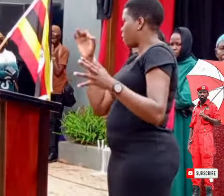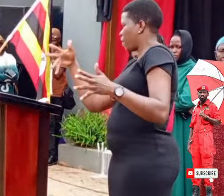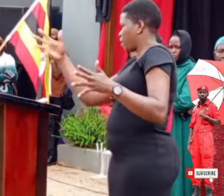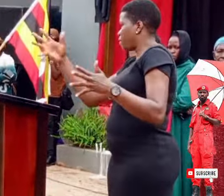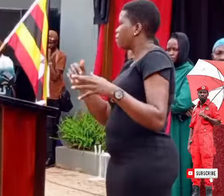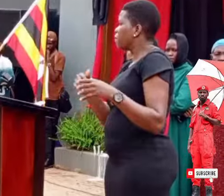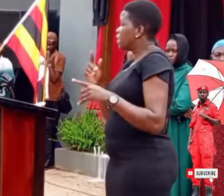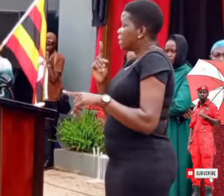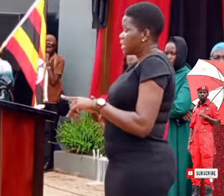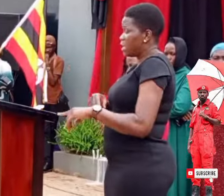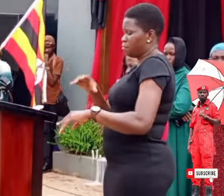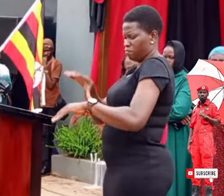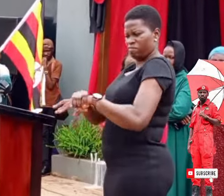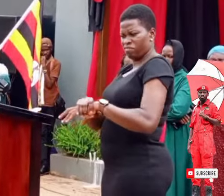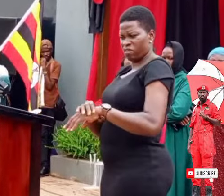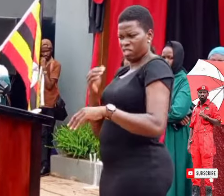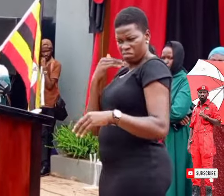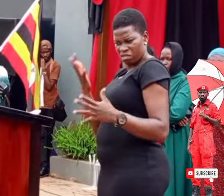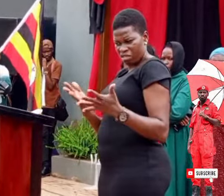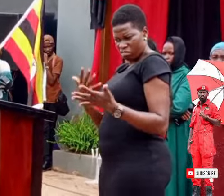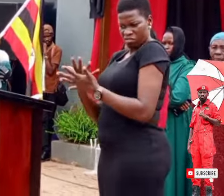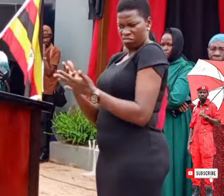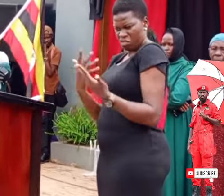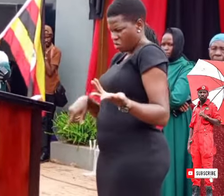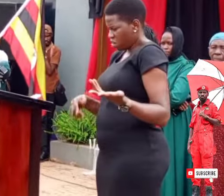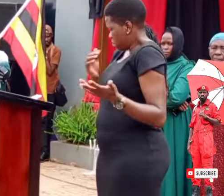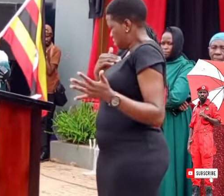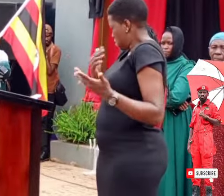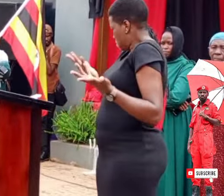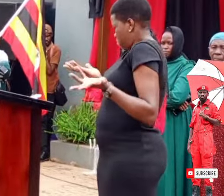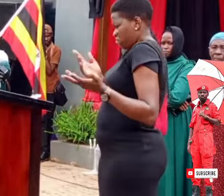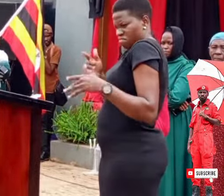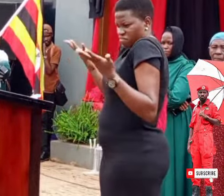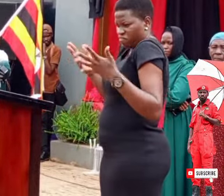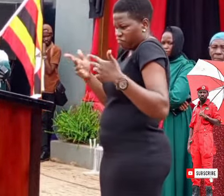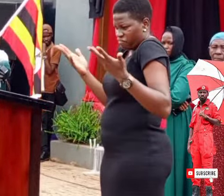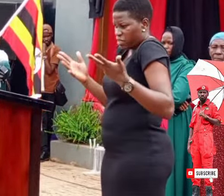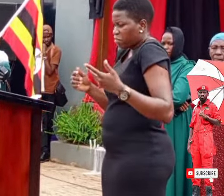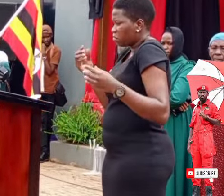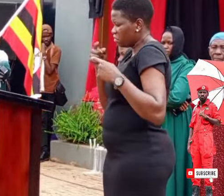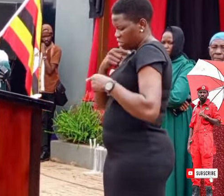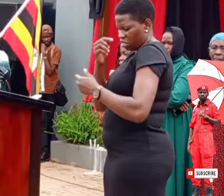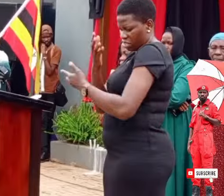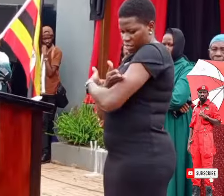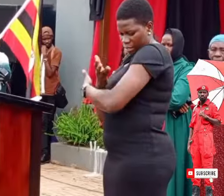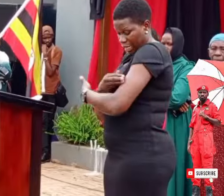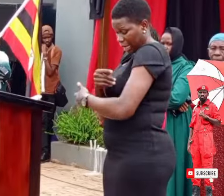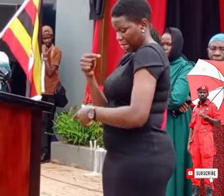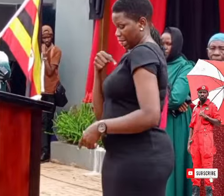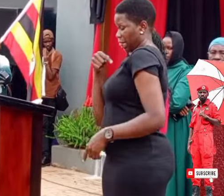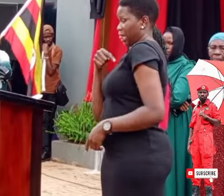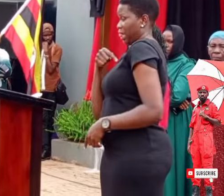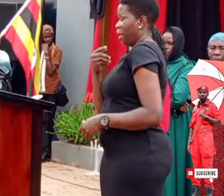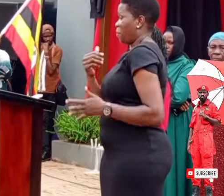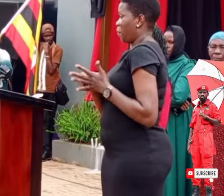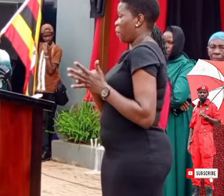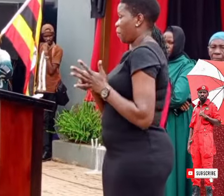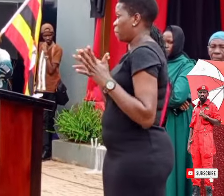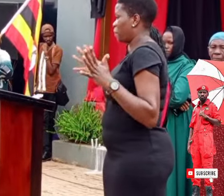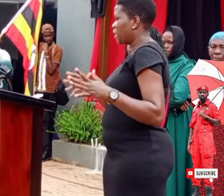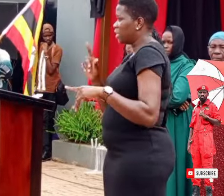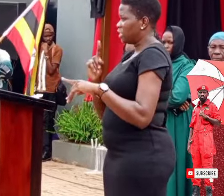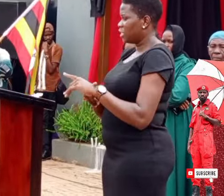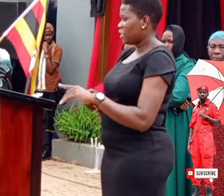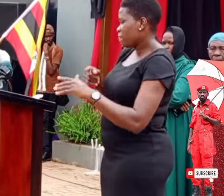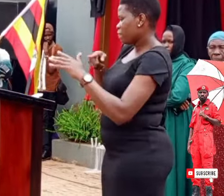wabweru kati bwankwata simanyi tinkwasiza nagamba oba nziziza musango ki simanyi nga tishati gyenyambale simanyi tinkwasiza